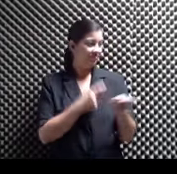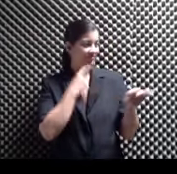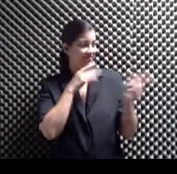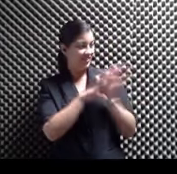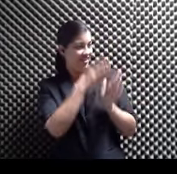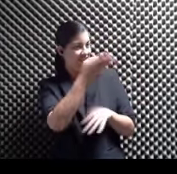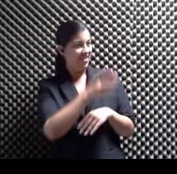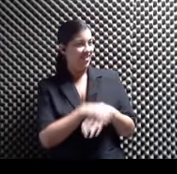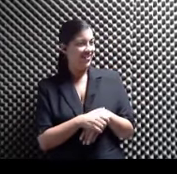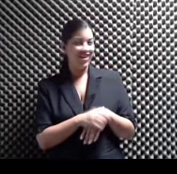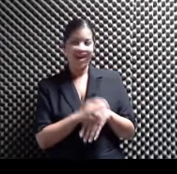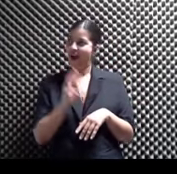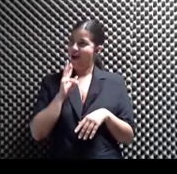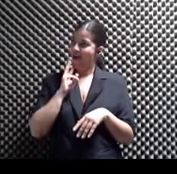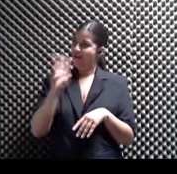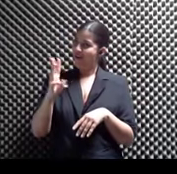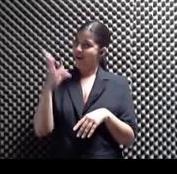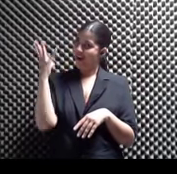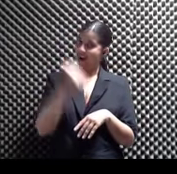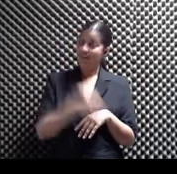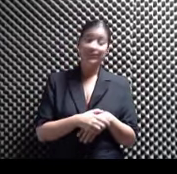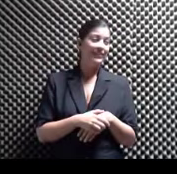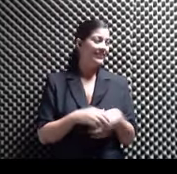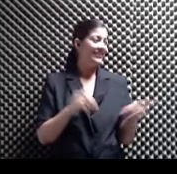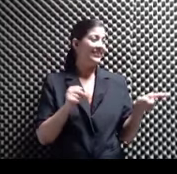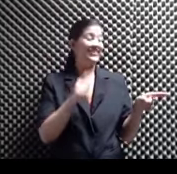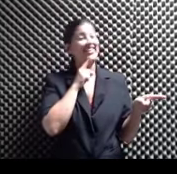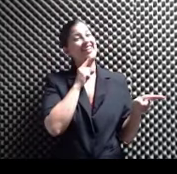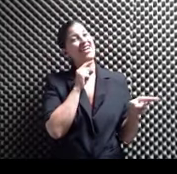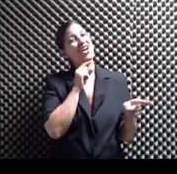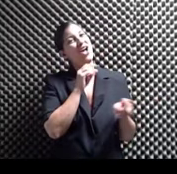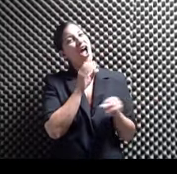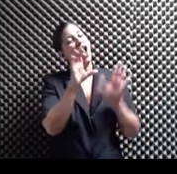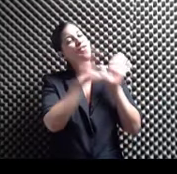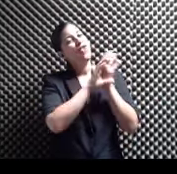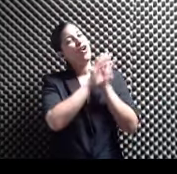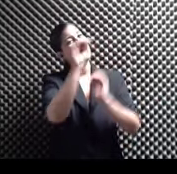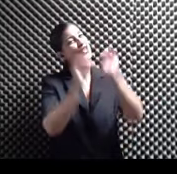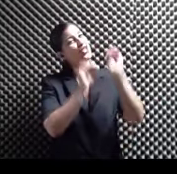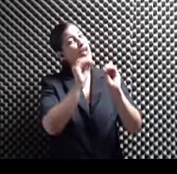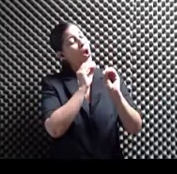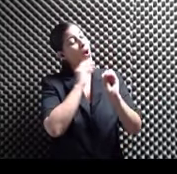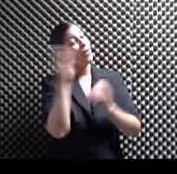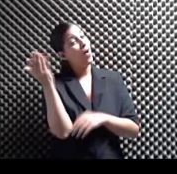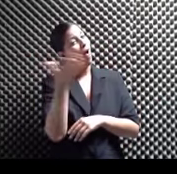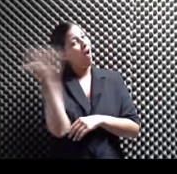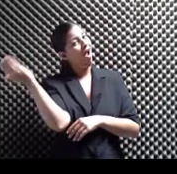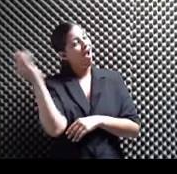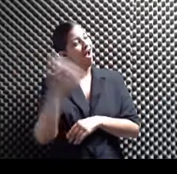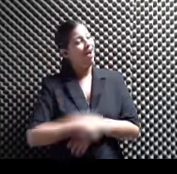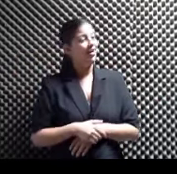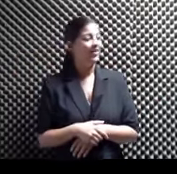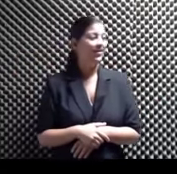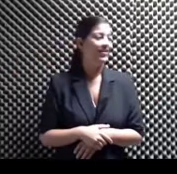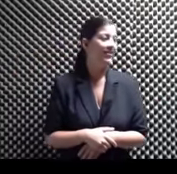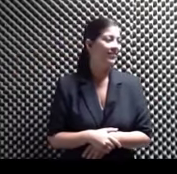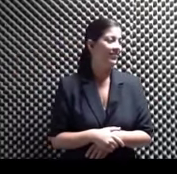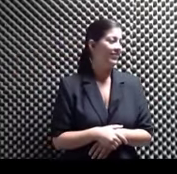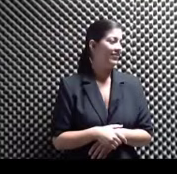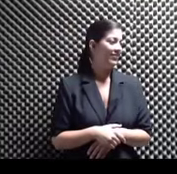Mírala ahí en el póster. Pero mi amor, lo que hace el Photoshop es... ¡Qué poca vergüenza! ¡Qué poca vergüenza!